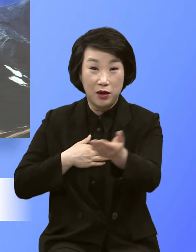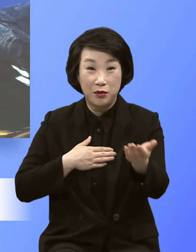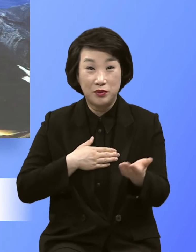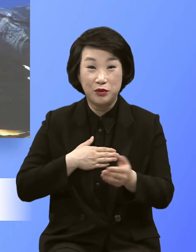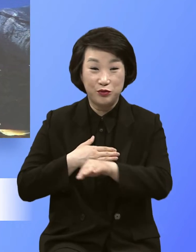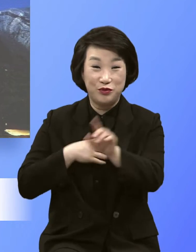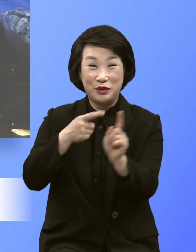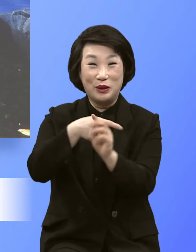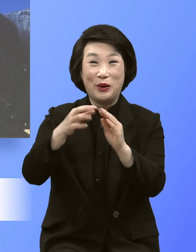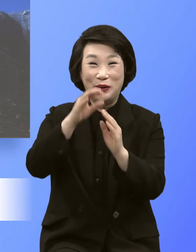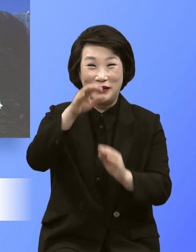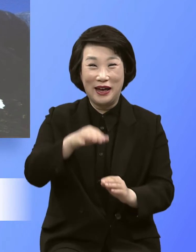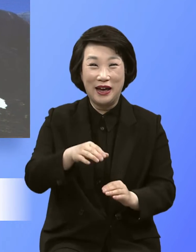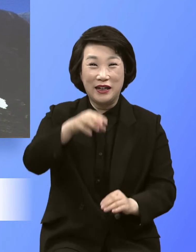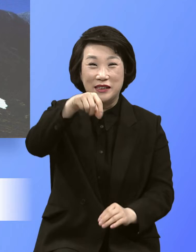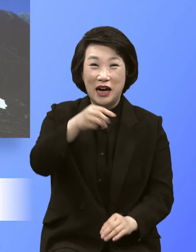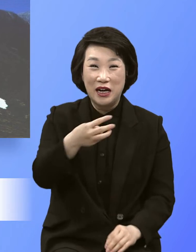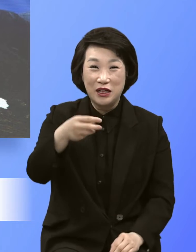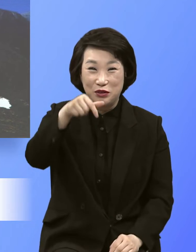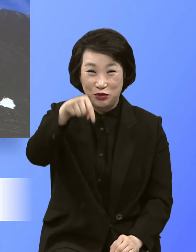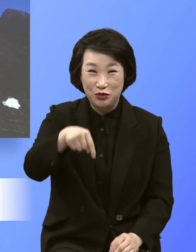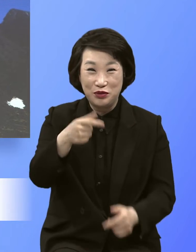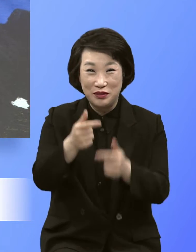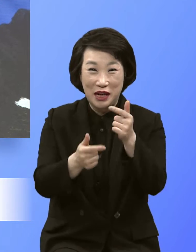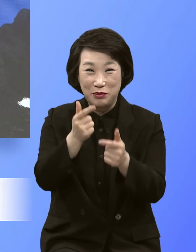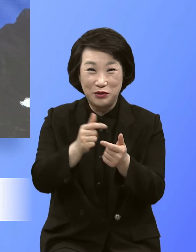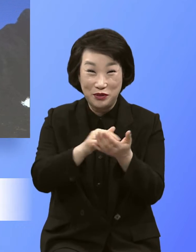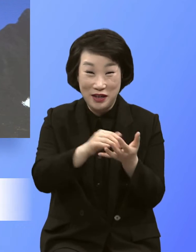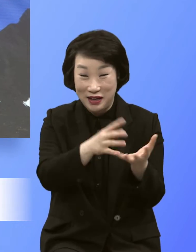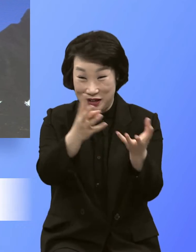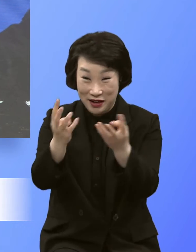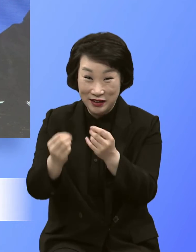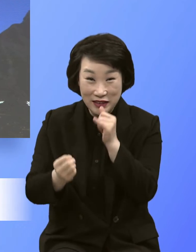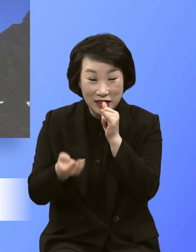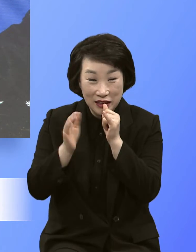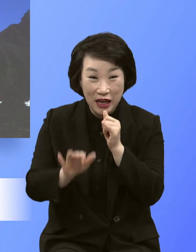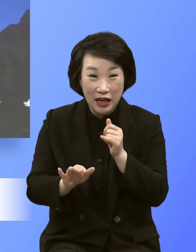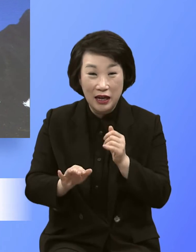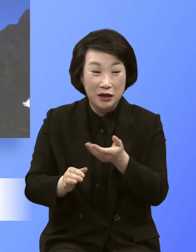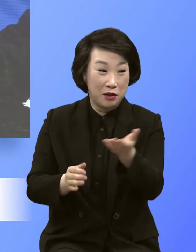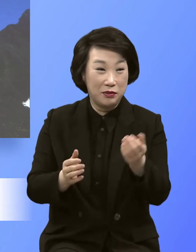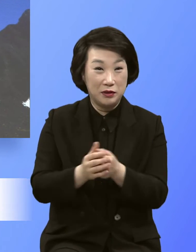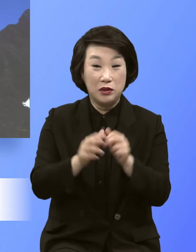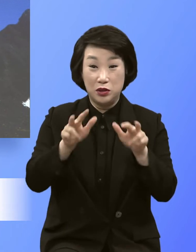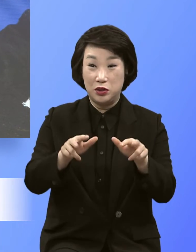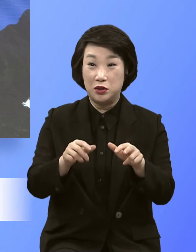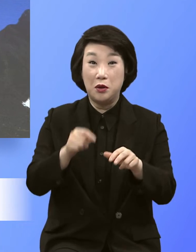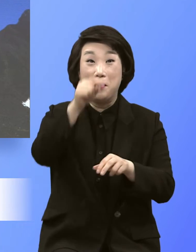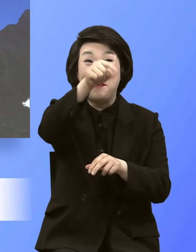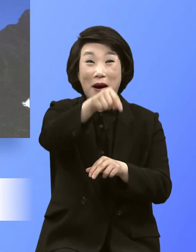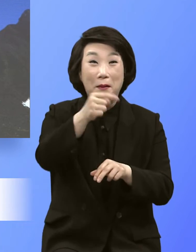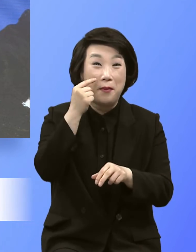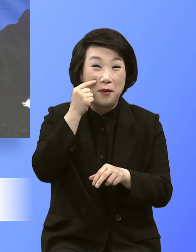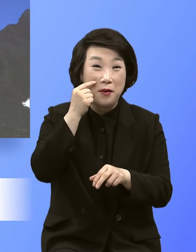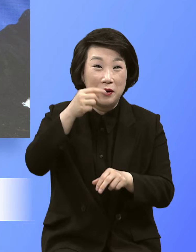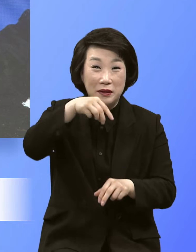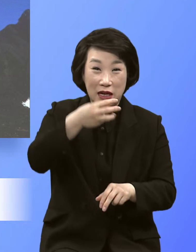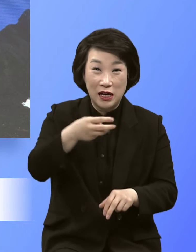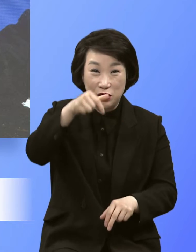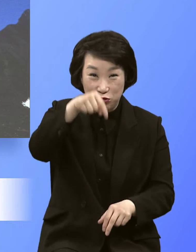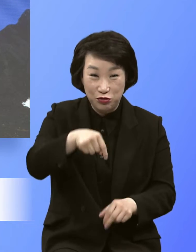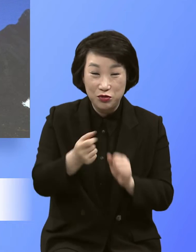교회에 살구나무가 상당히 많이 있는데 살구꽃이 사구라꽃이